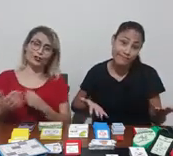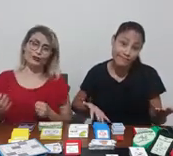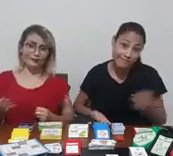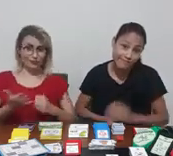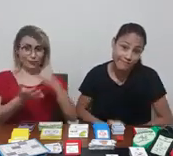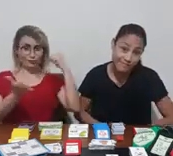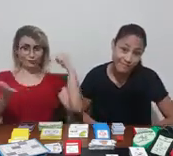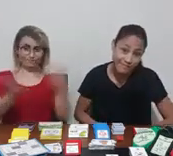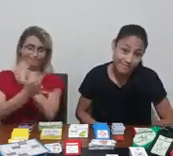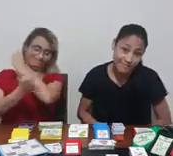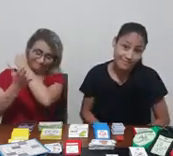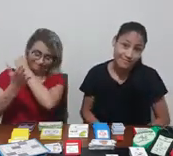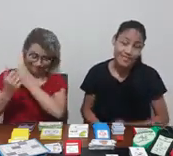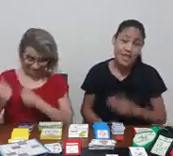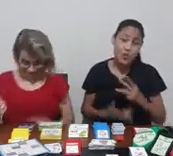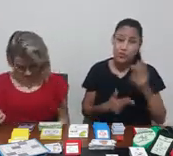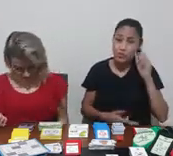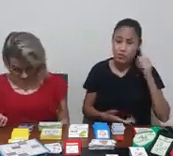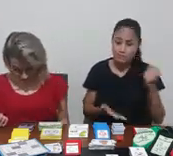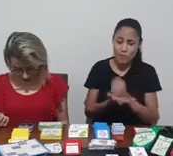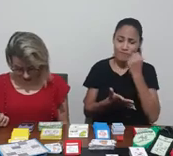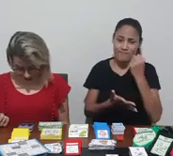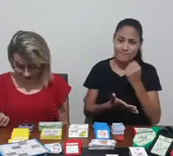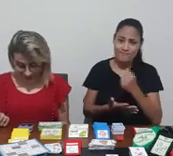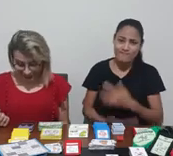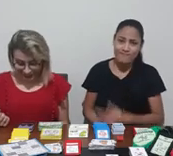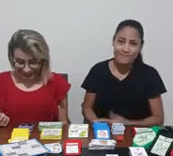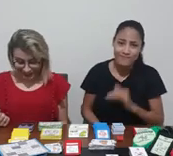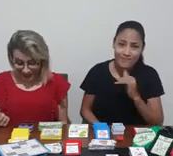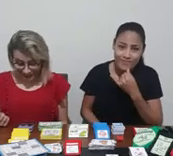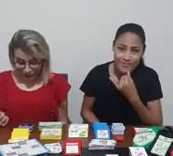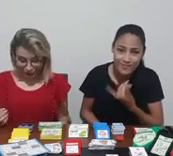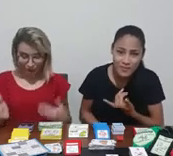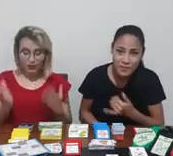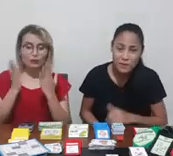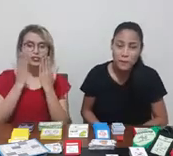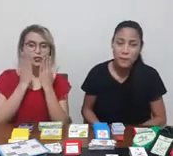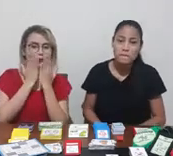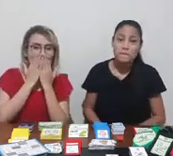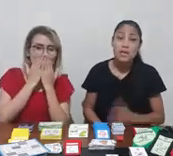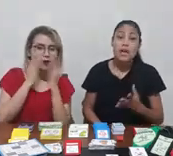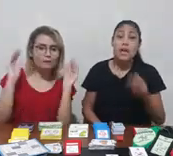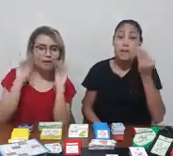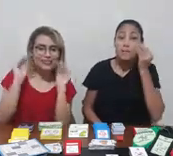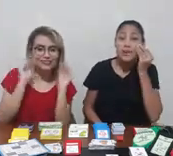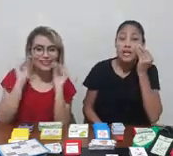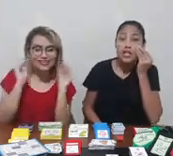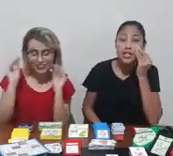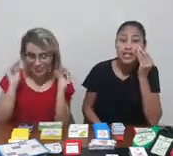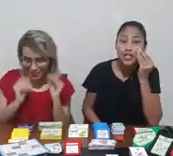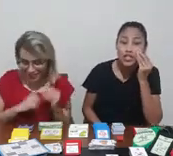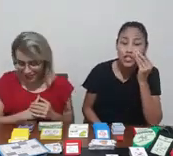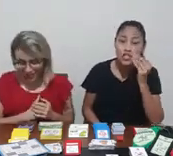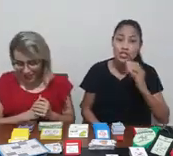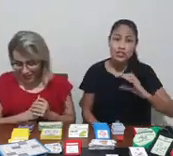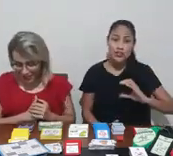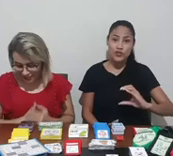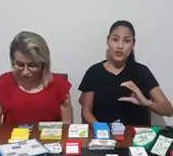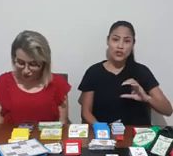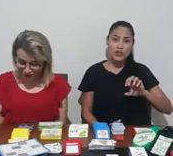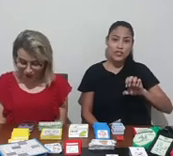Poxa, agora eu vou fazer igual sul. Que peninha. Eita, eu quero mandar um beijão pra